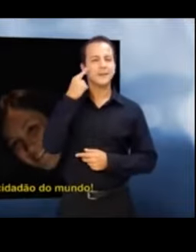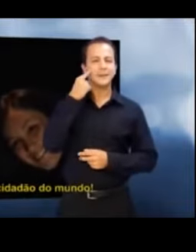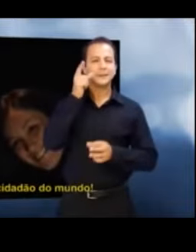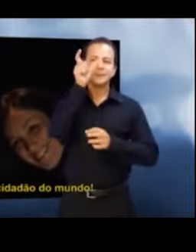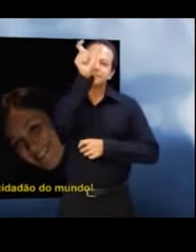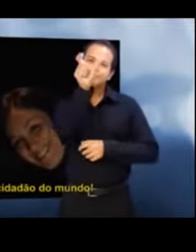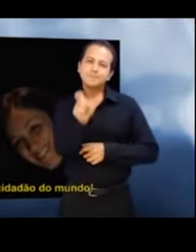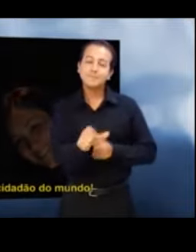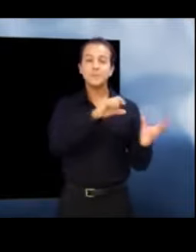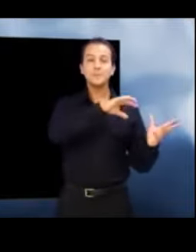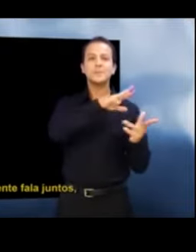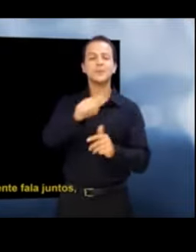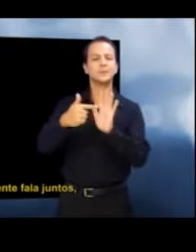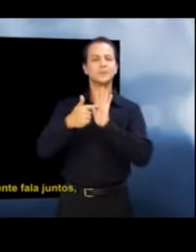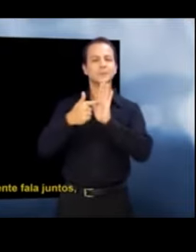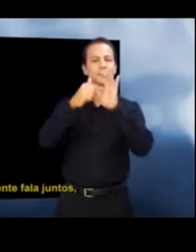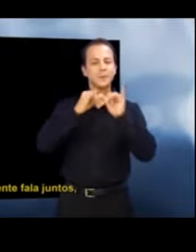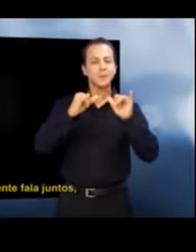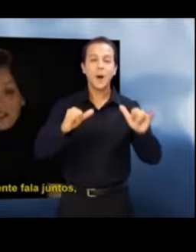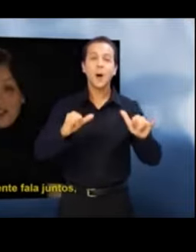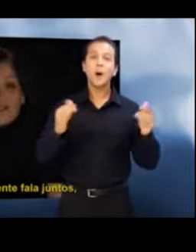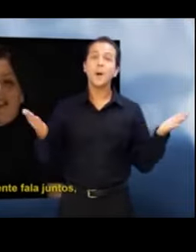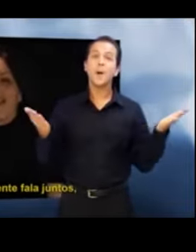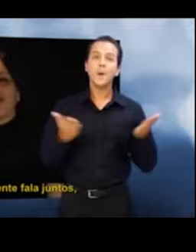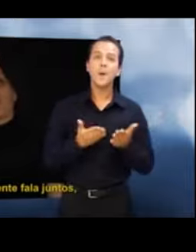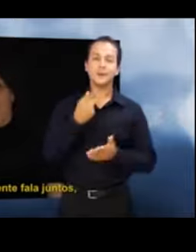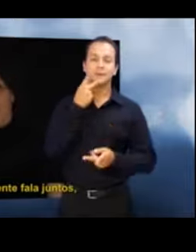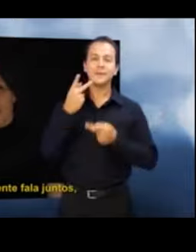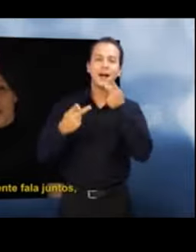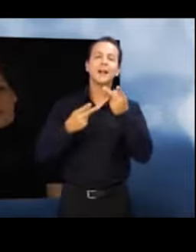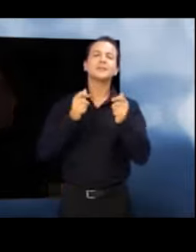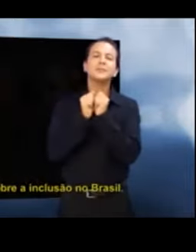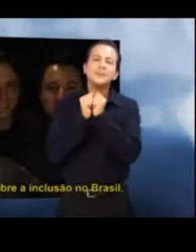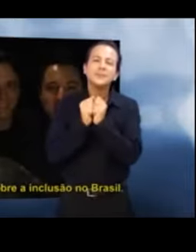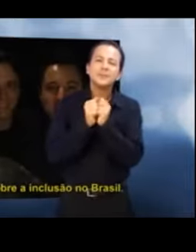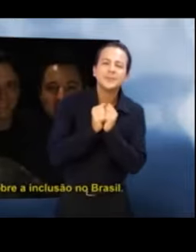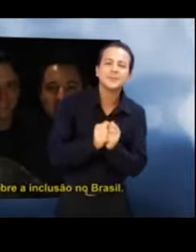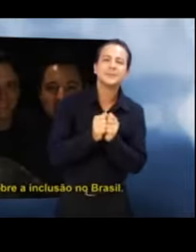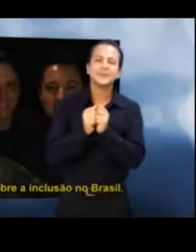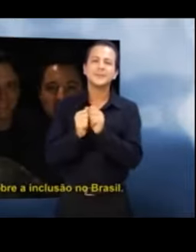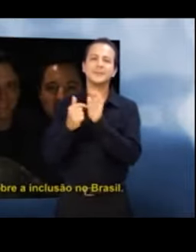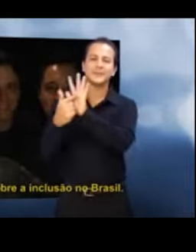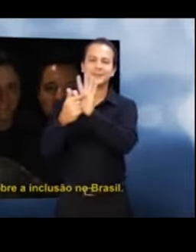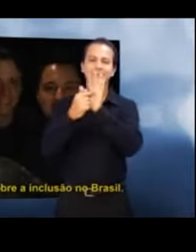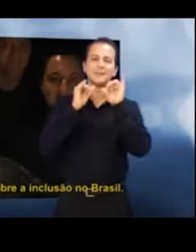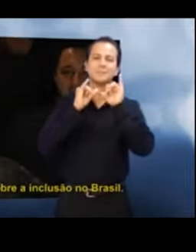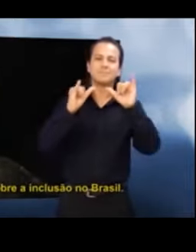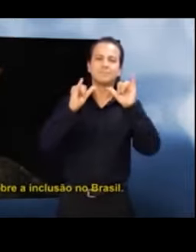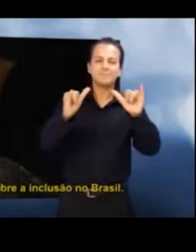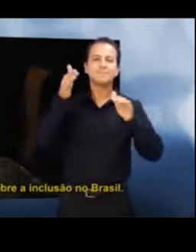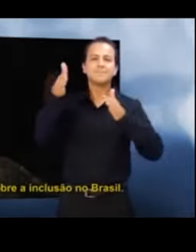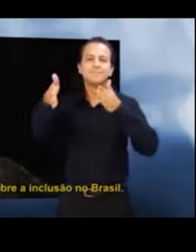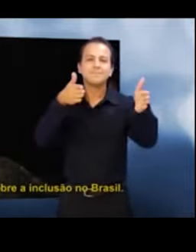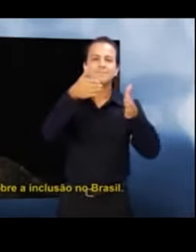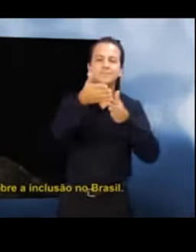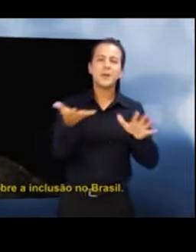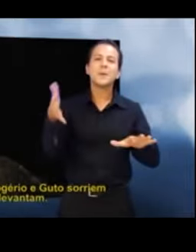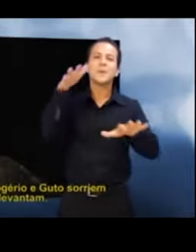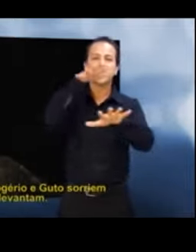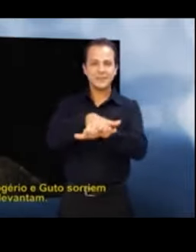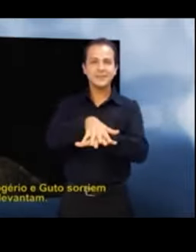um cidadão do mundo. E hoje a gente fala juntos, de boca em boca, sobre a inclusão